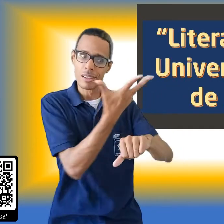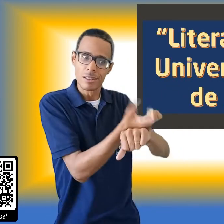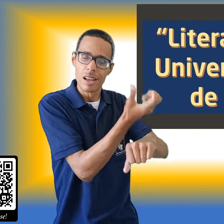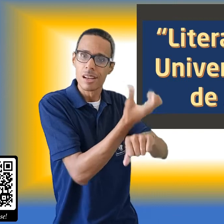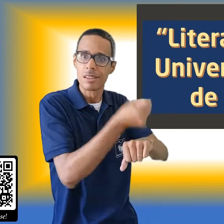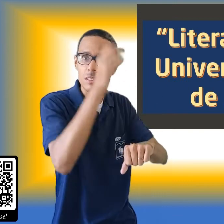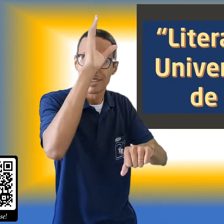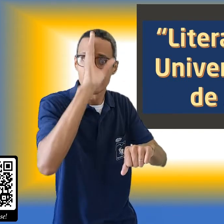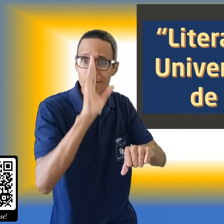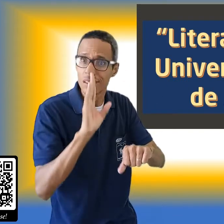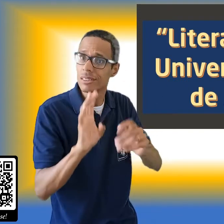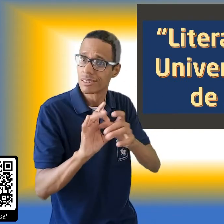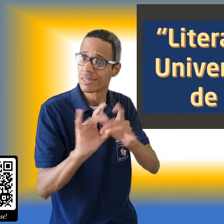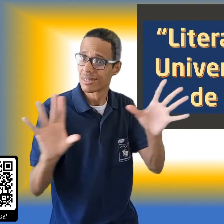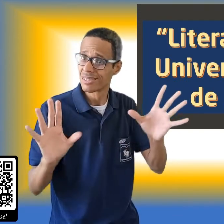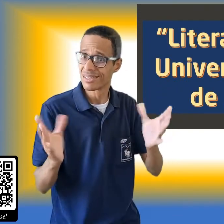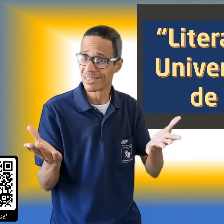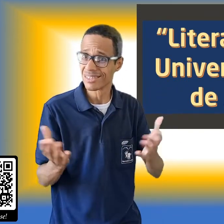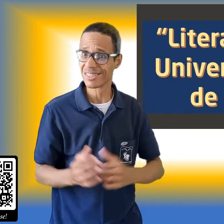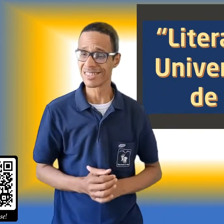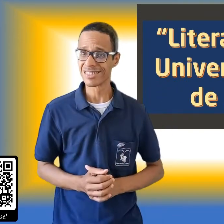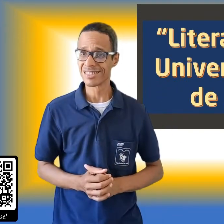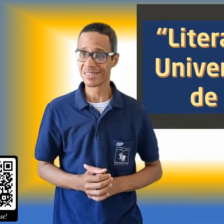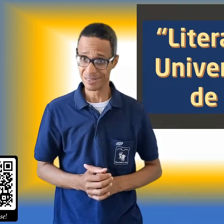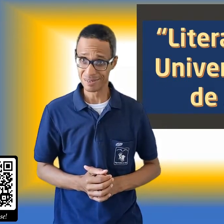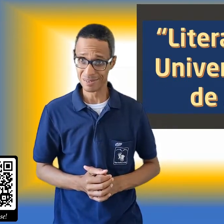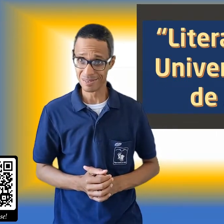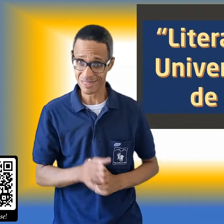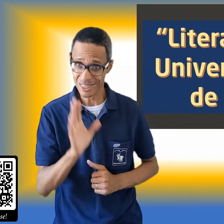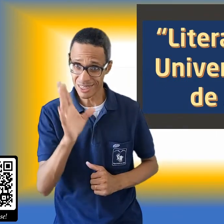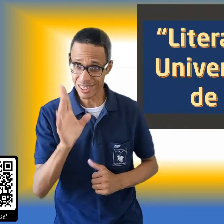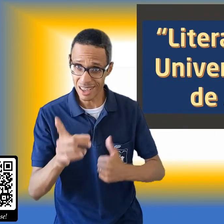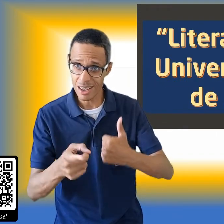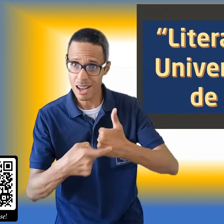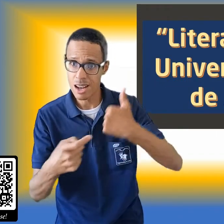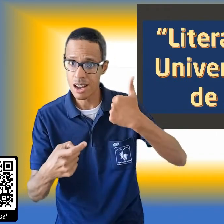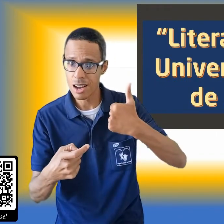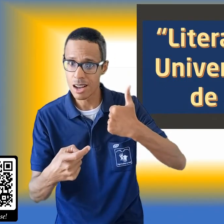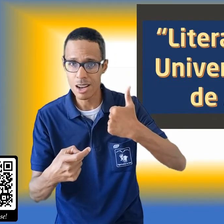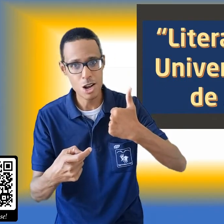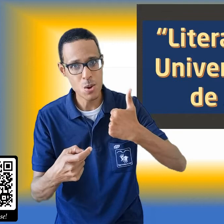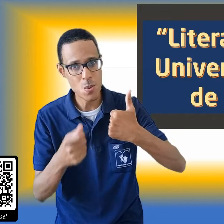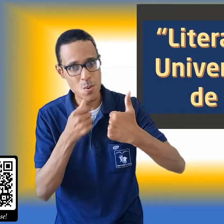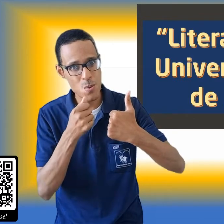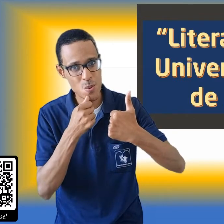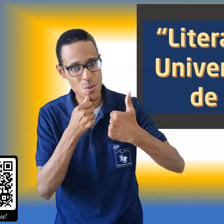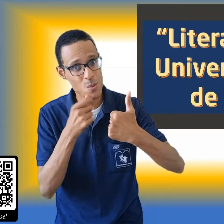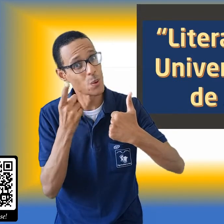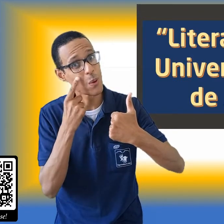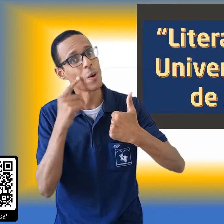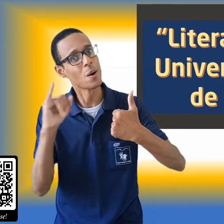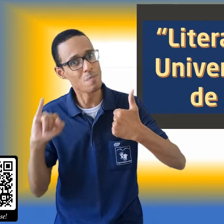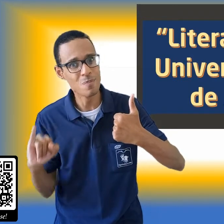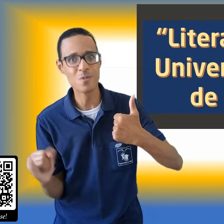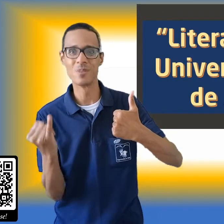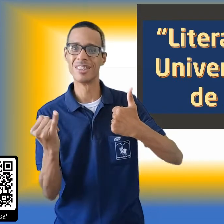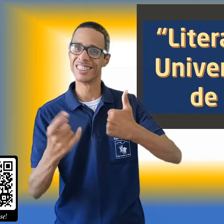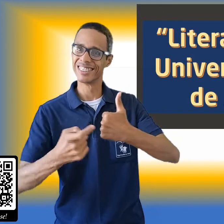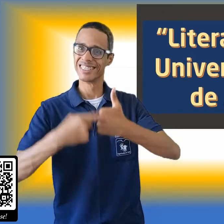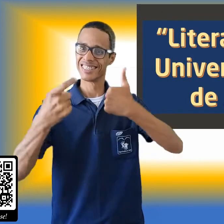para download gratuito. Se ainda não deixou o seu like, já clique no joinha aqui abaixo para aumentar